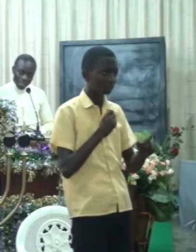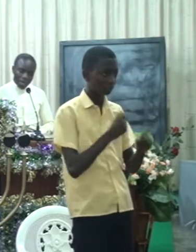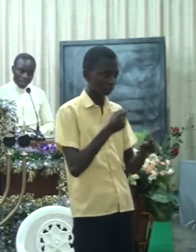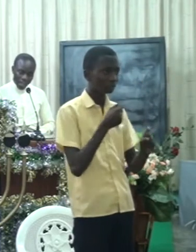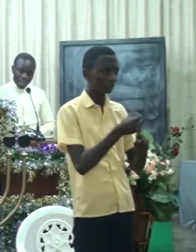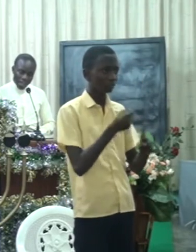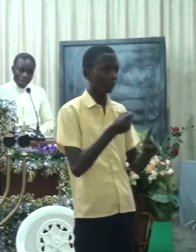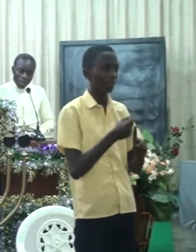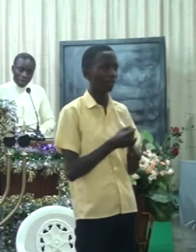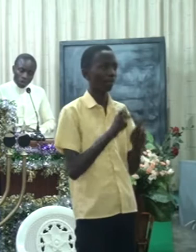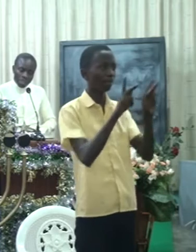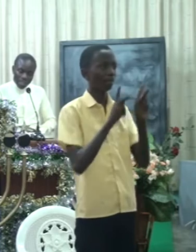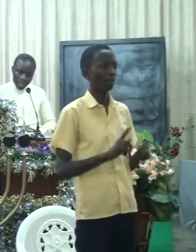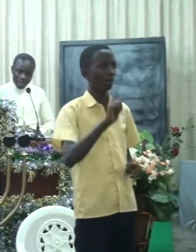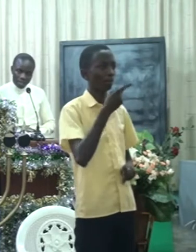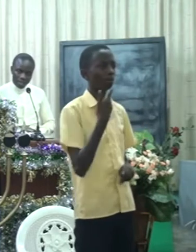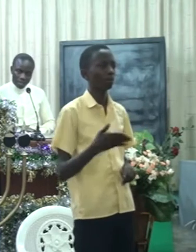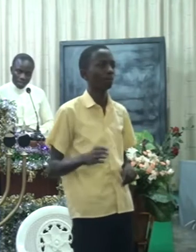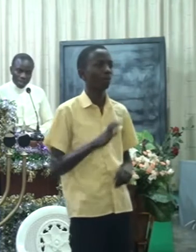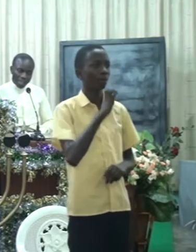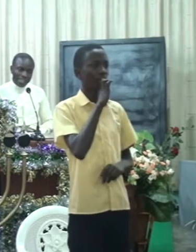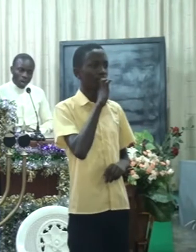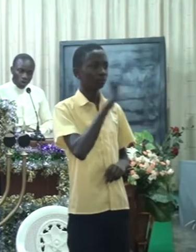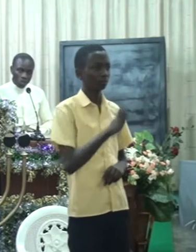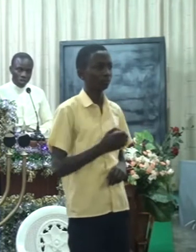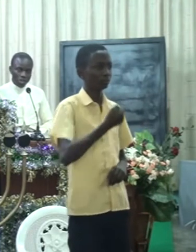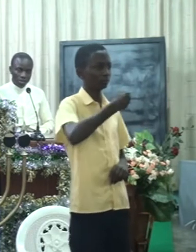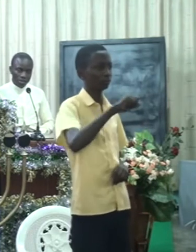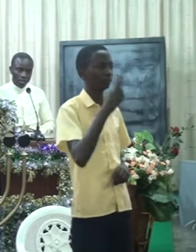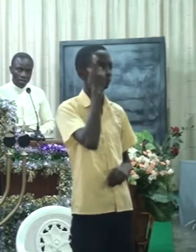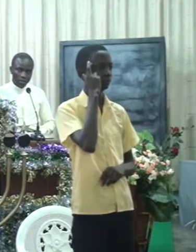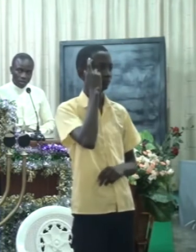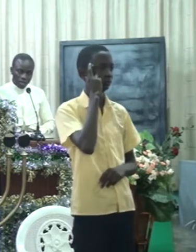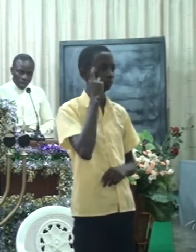Quand le diable attaque quelqu'un, la première des choses qu'il attaque, c'est sa conscience.